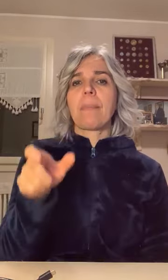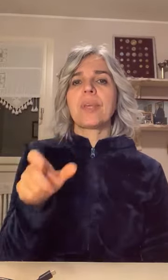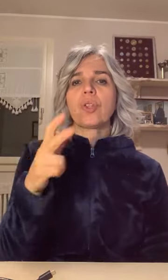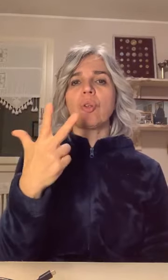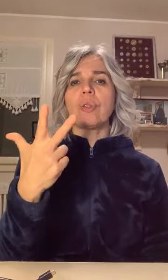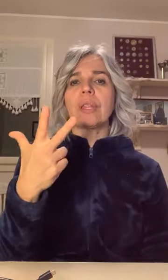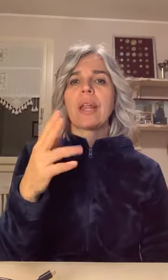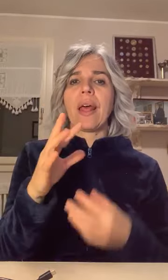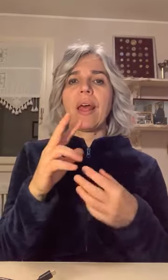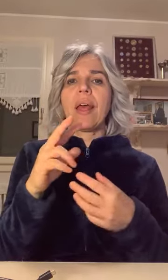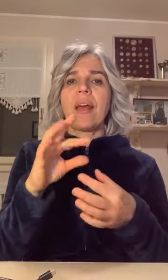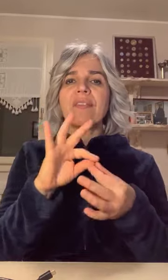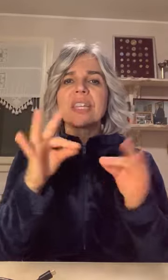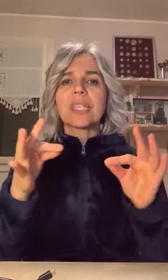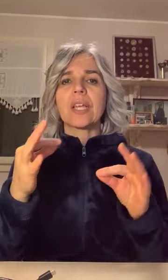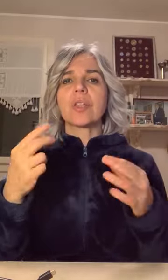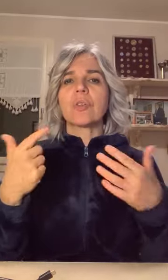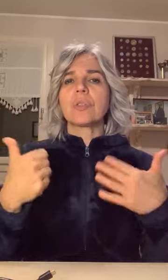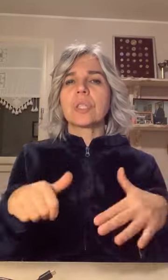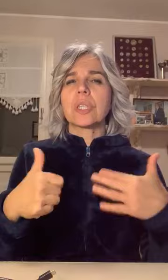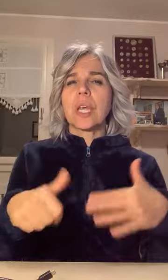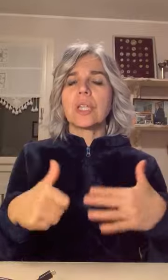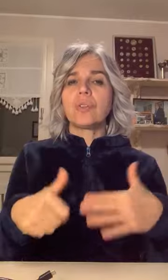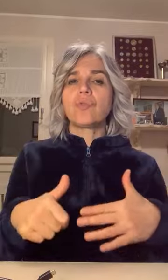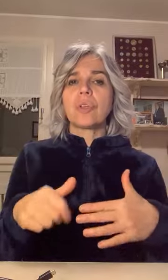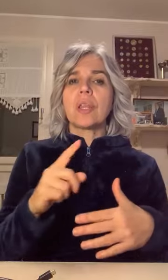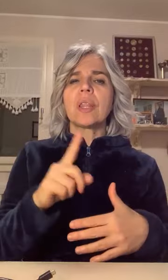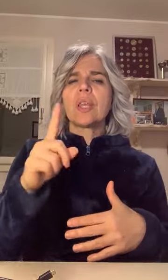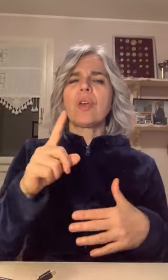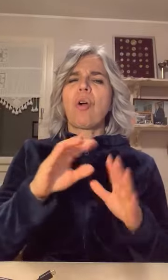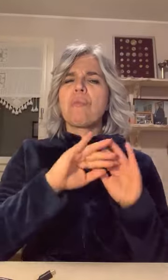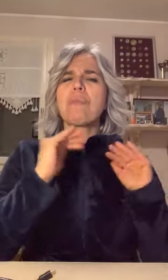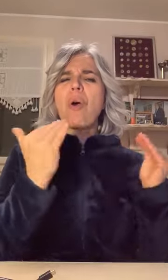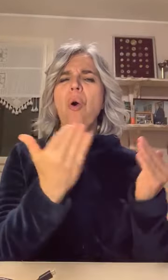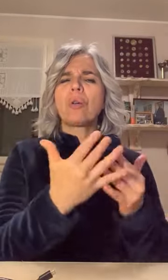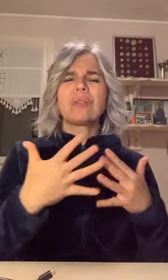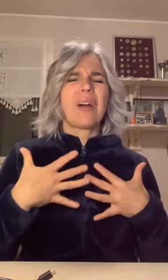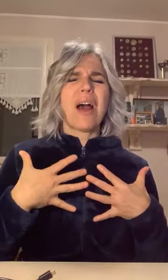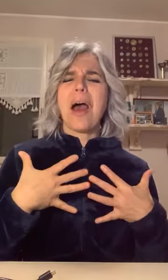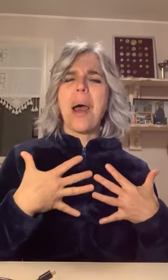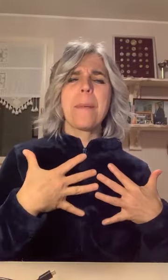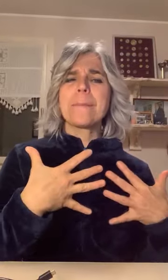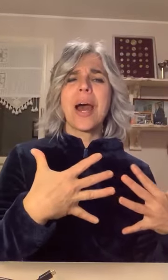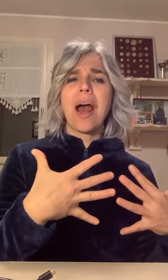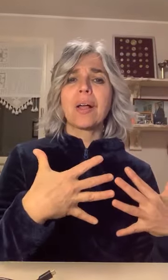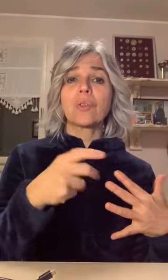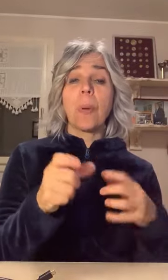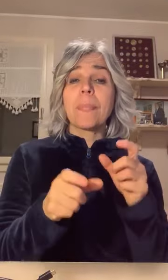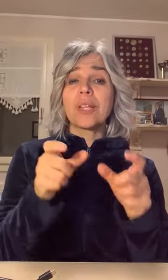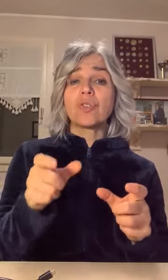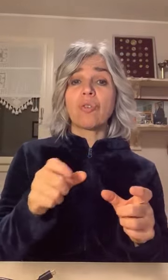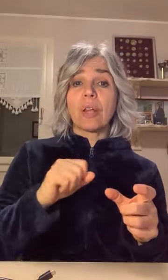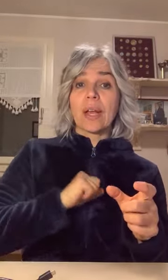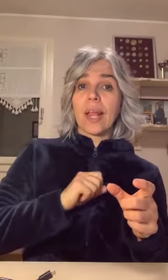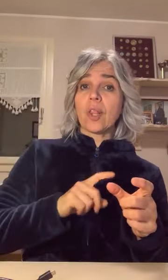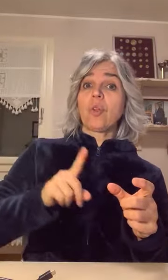suo unigenito figliuolo affinché chiunque crede in lui non perisca ma abbia vita eterna. Gloria a